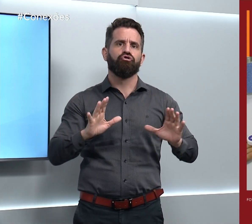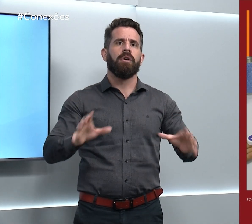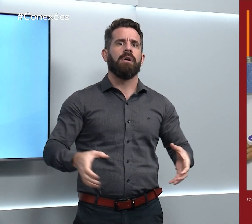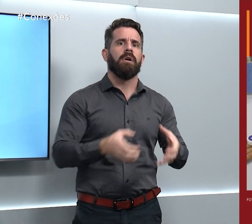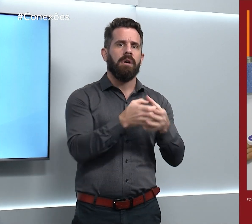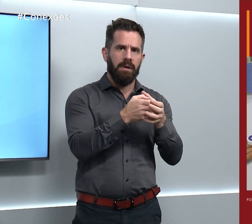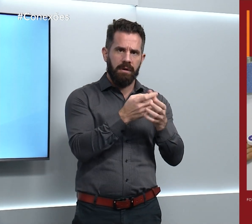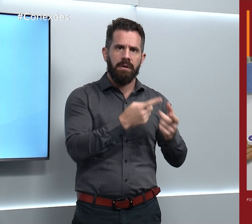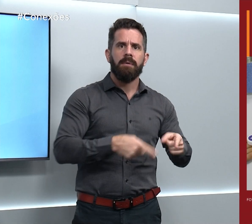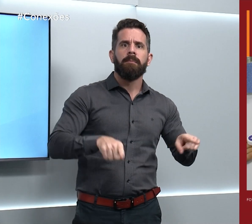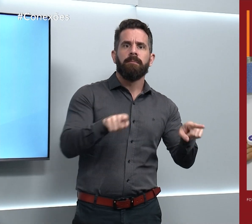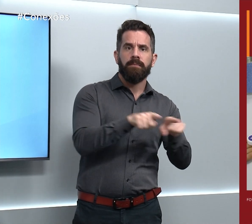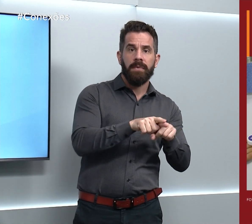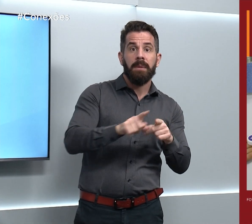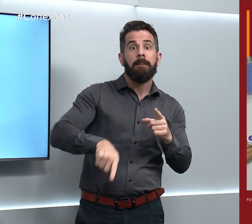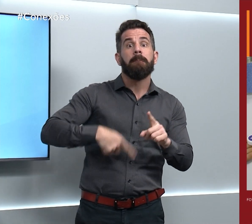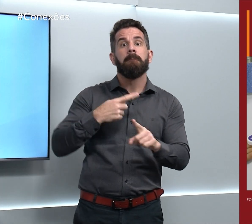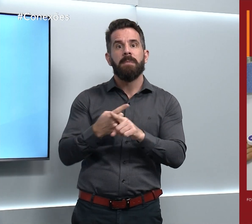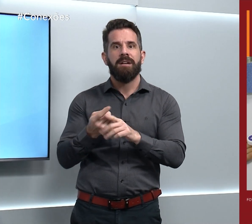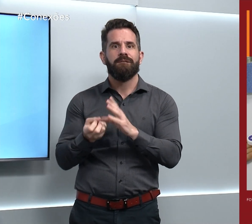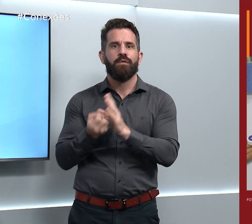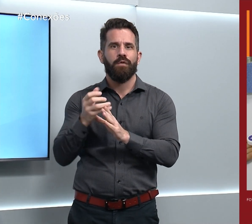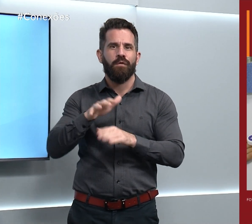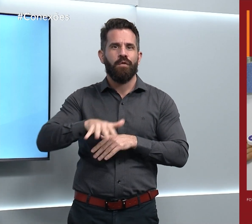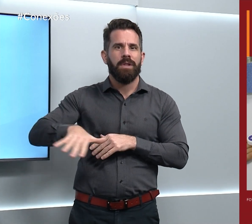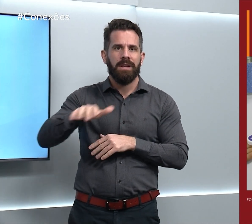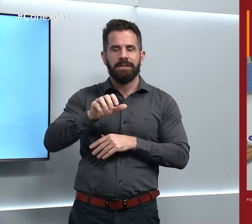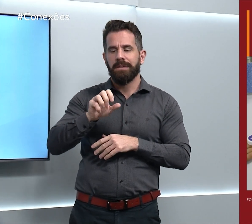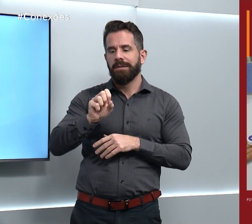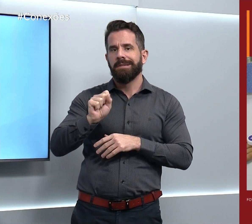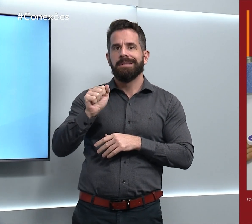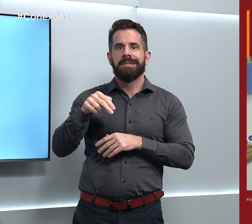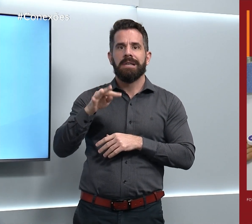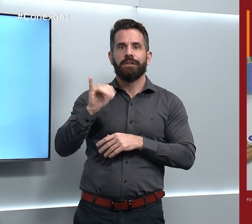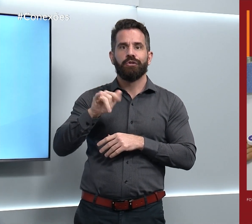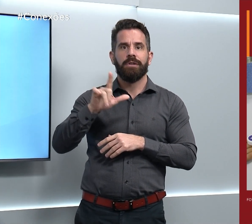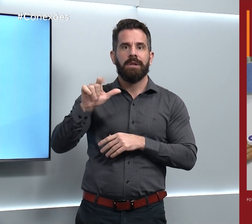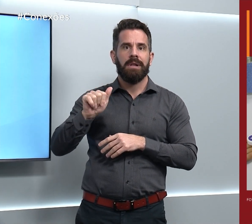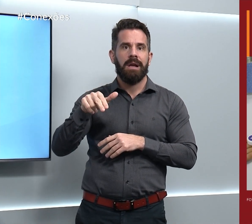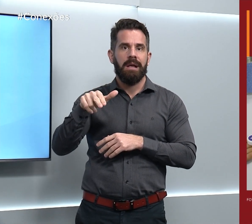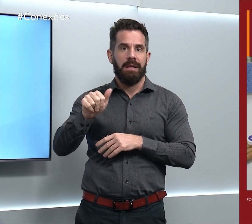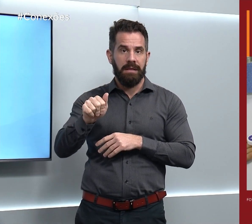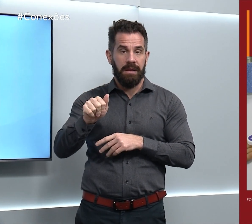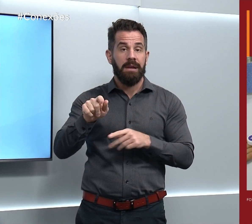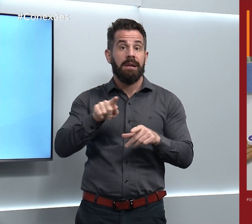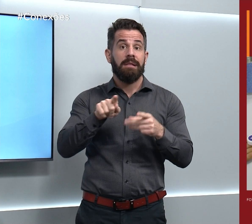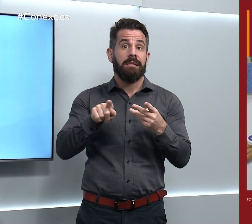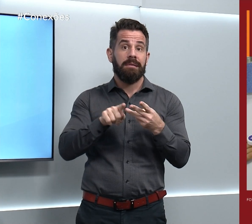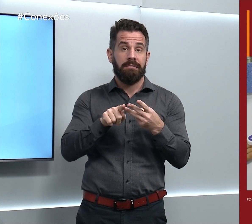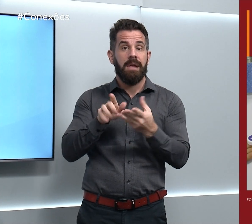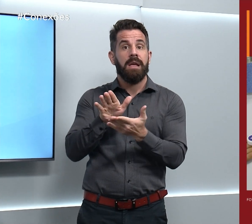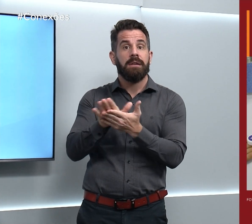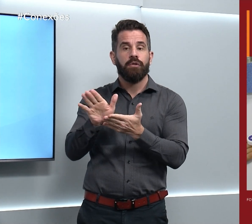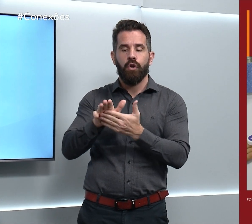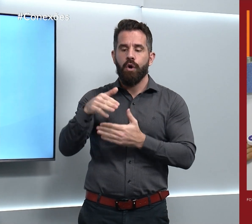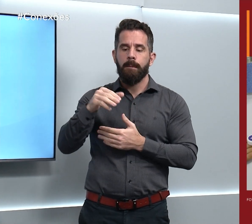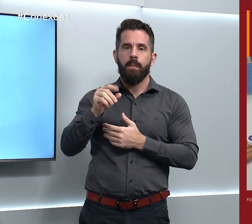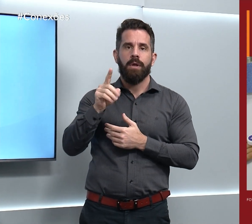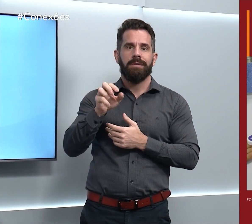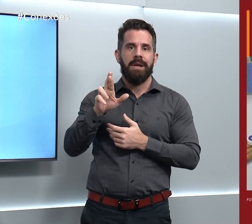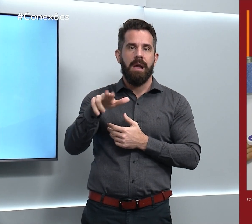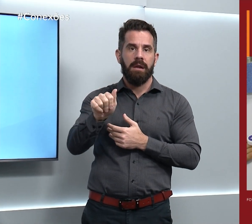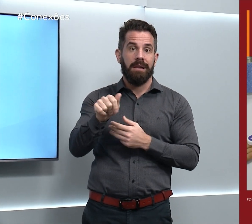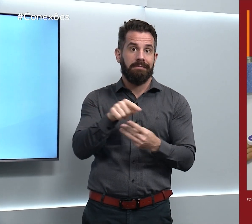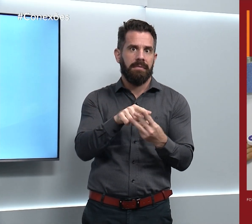Fundação Santillana e com a Editora Moderna. O documento aponta que, também considerando tanto escolas